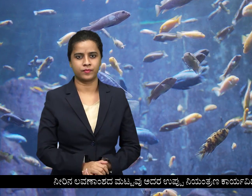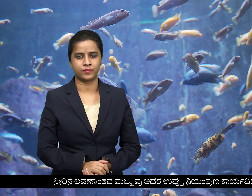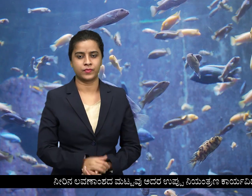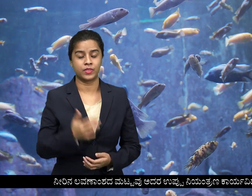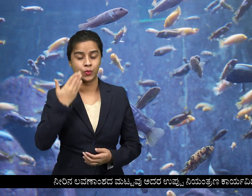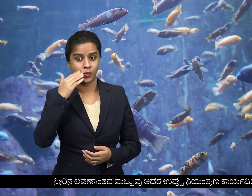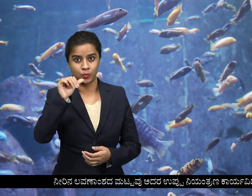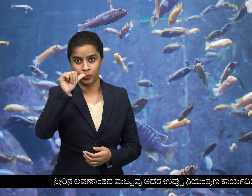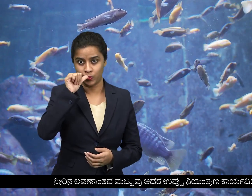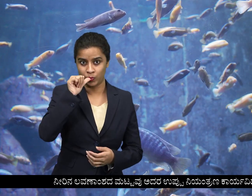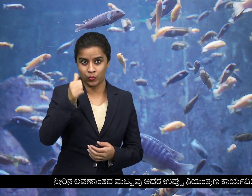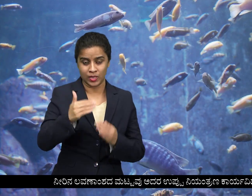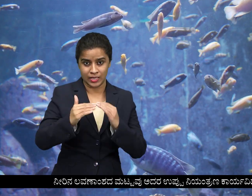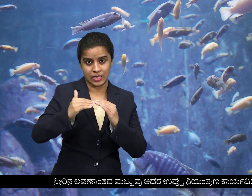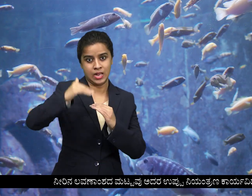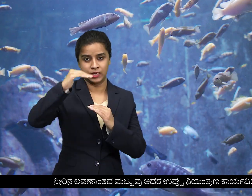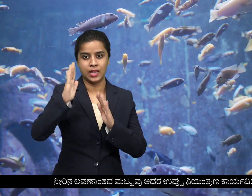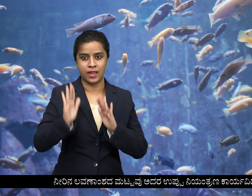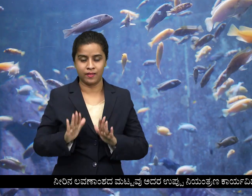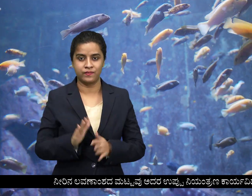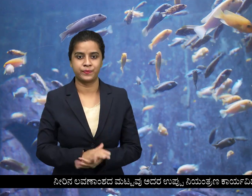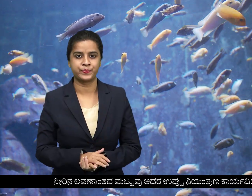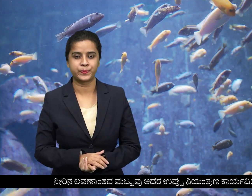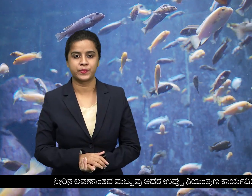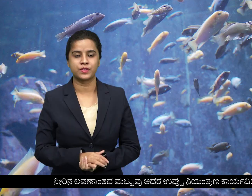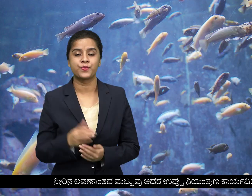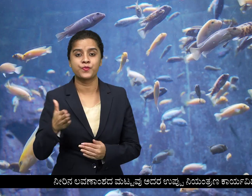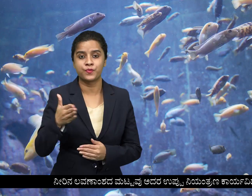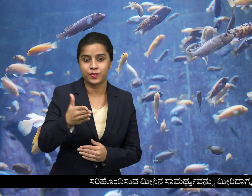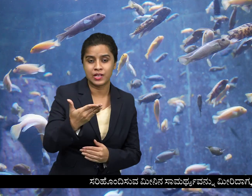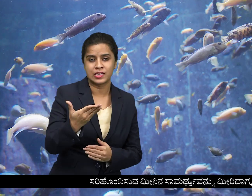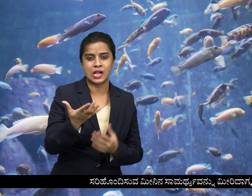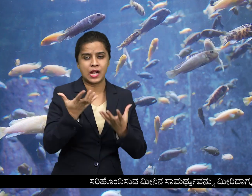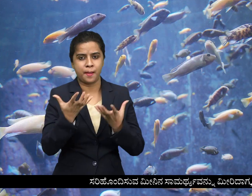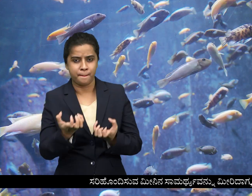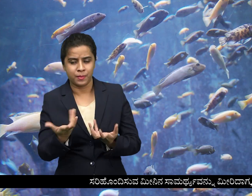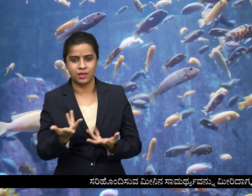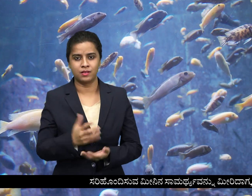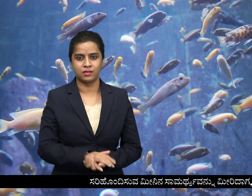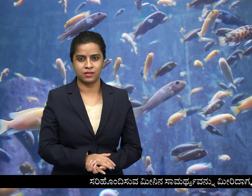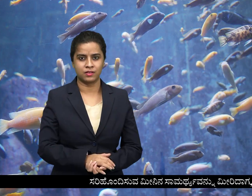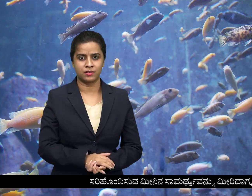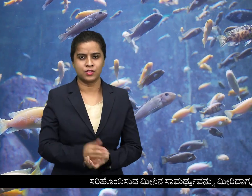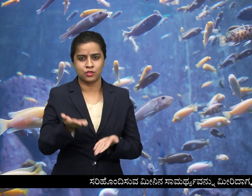ನೀರಿನ ಲವಣಾಂಶದ ಮಟ್ಟವು ಅದರ ಉಪ್ಪು ನಿಯಂತ್ರಣ ಕಾರ್ಯವಿಧಾನಗಳನ್ನು ಸರಿಹೊಂದಿಸುವ ಮೀನಿನ ಸಾಮರ್ಥ್ಯವನ್ನ